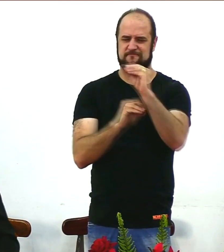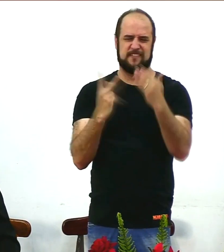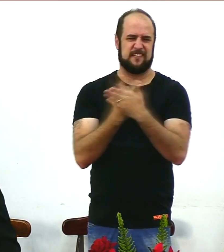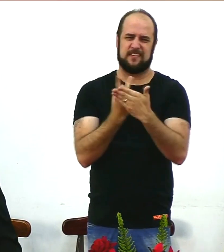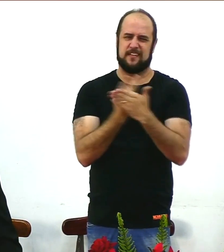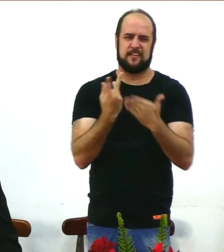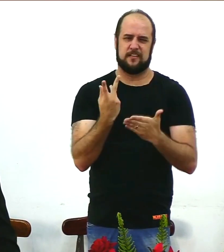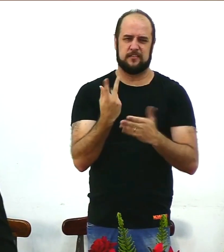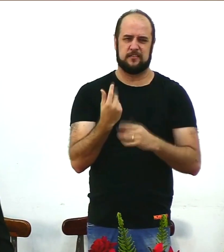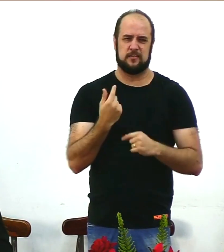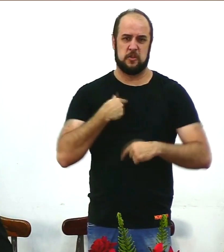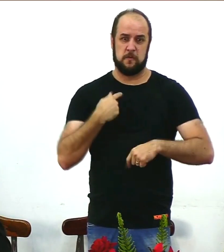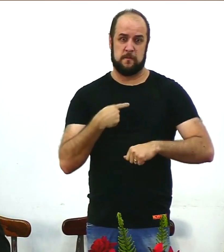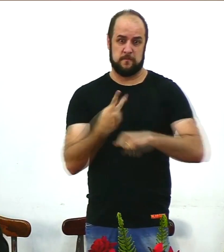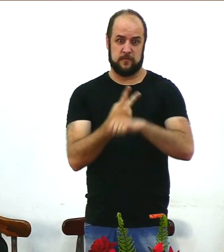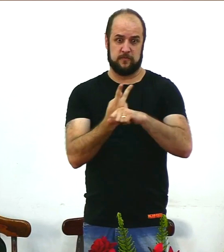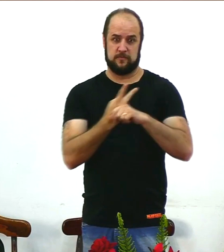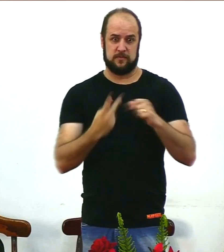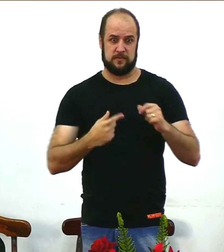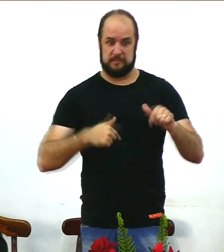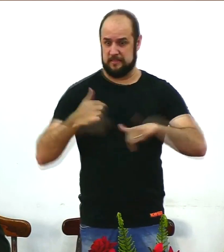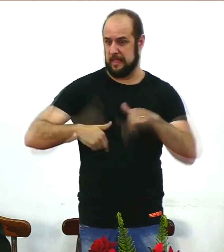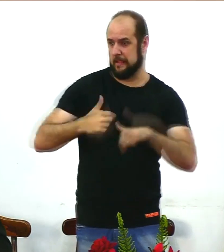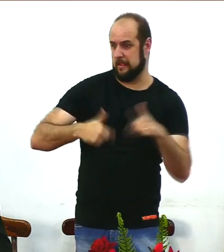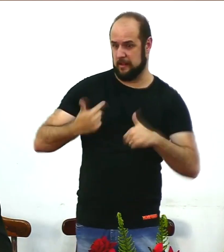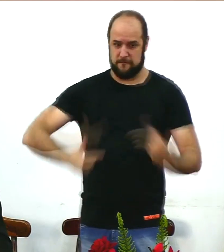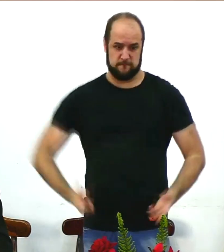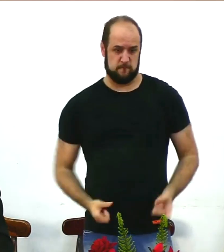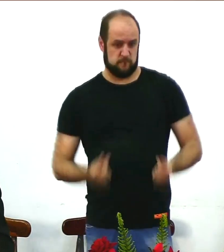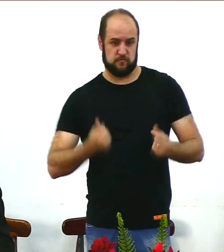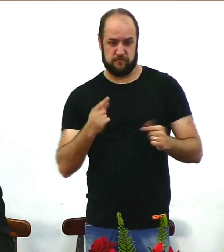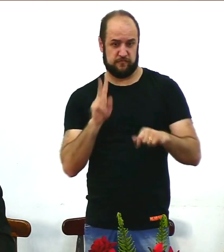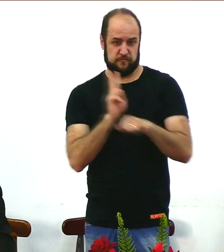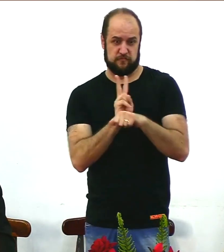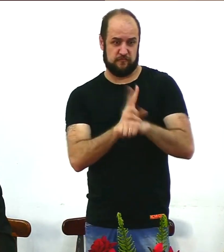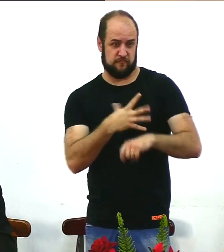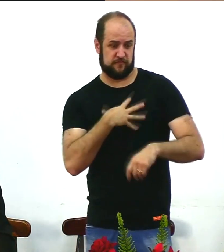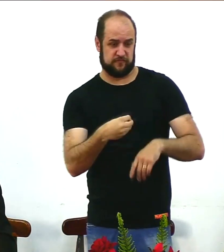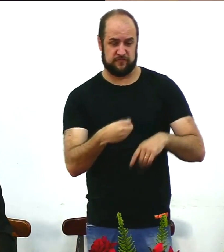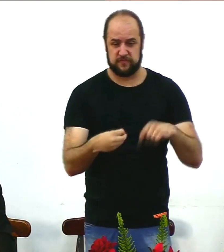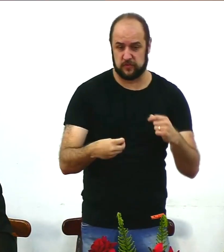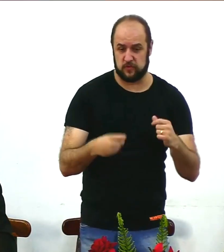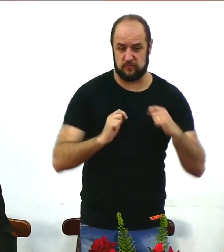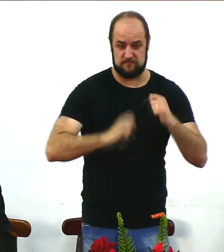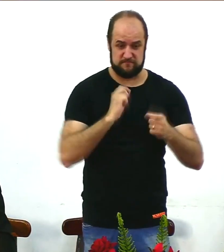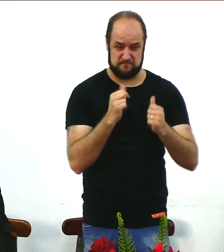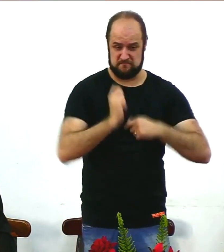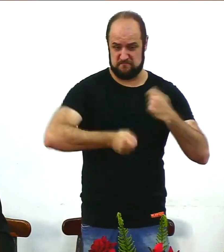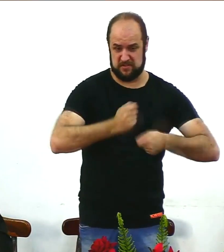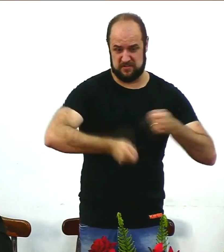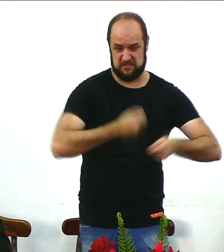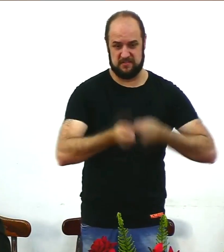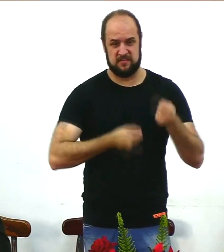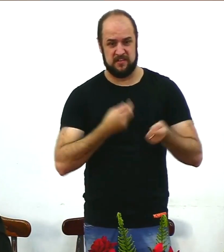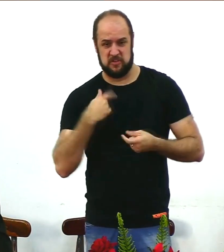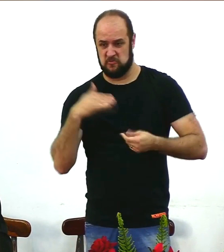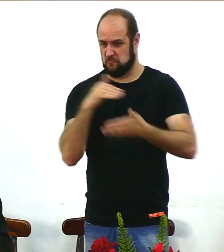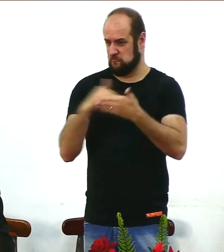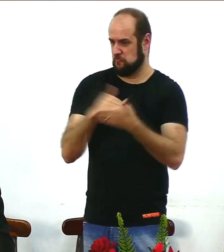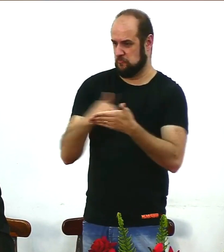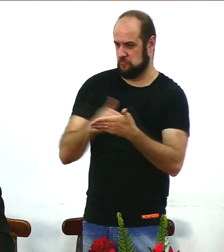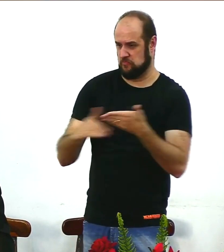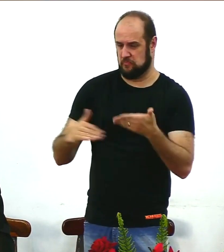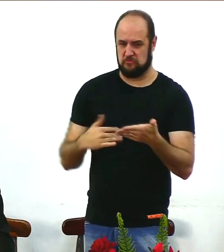que por algum motivo eu estava vivendo uma situação em algum momento em que eu fiz uma troca, eu troquei